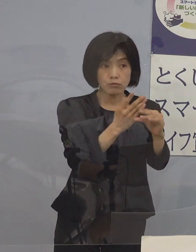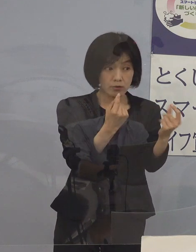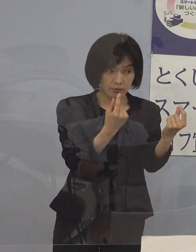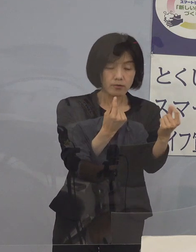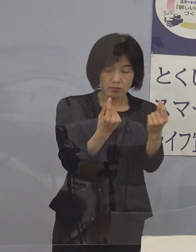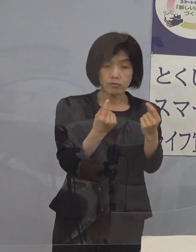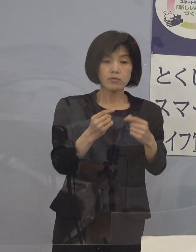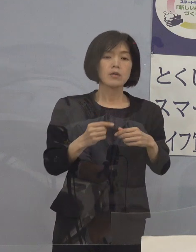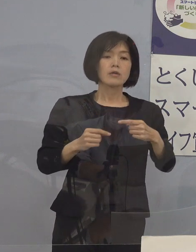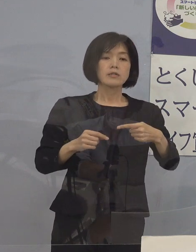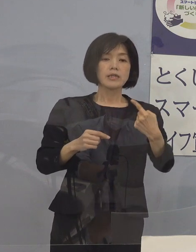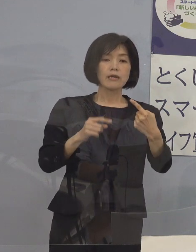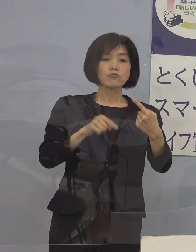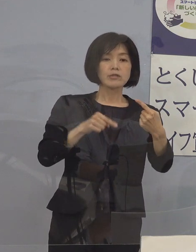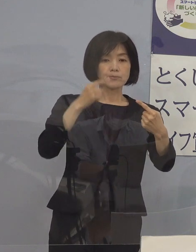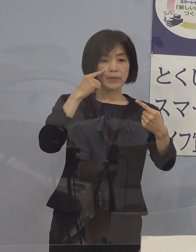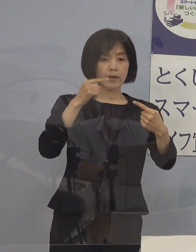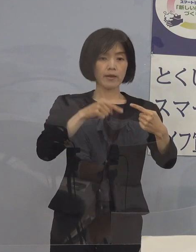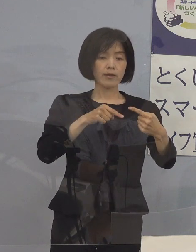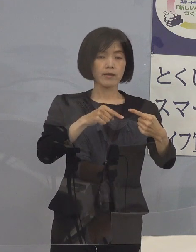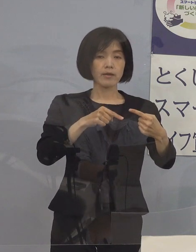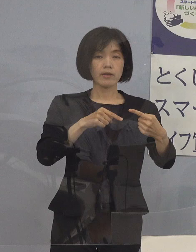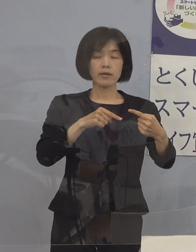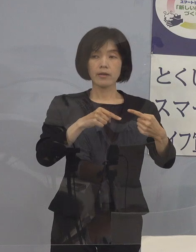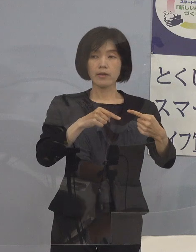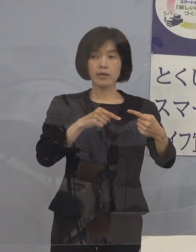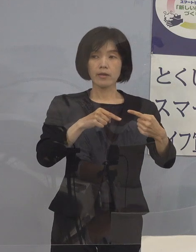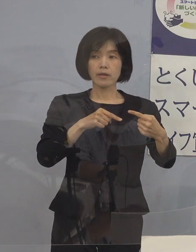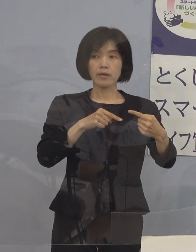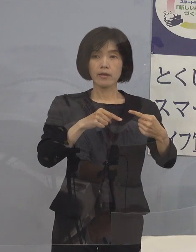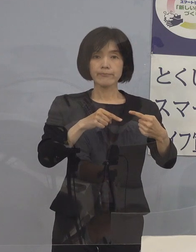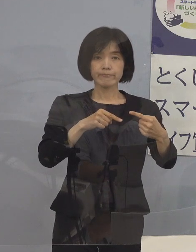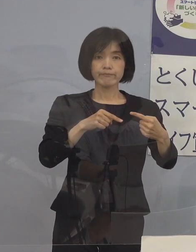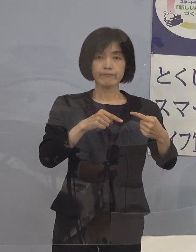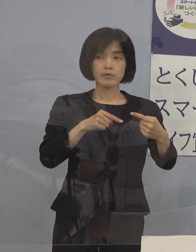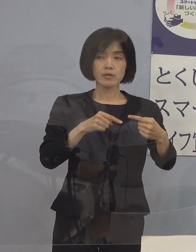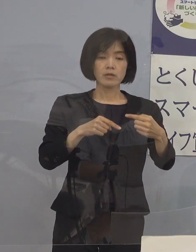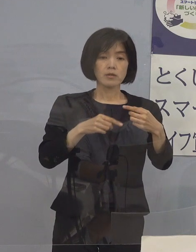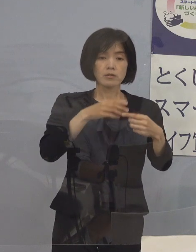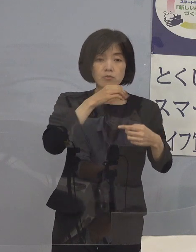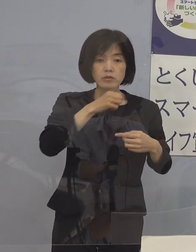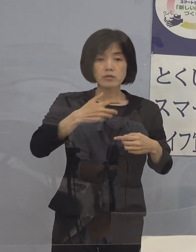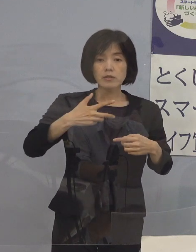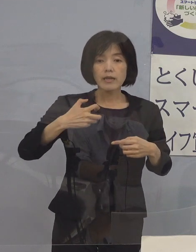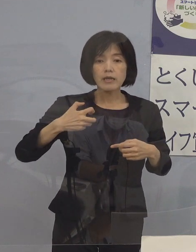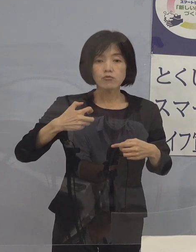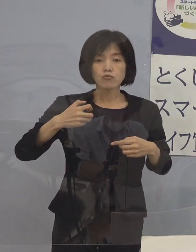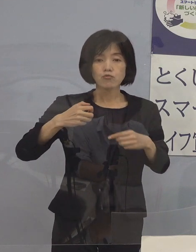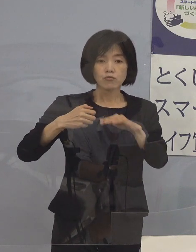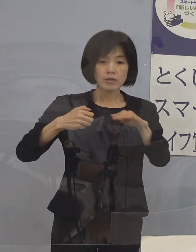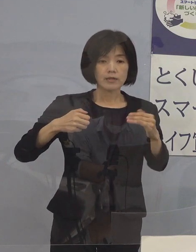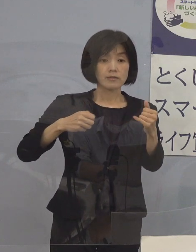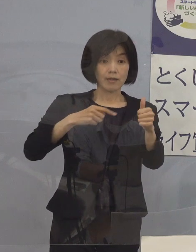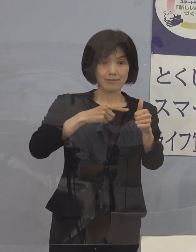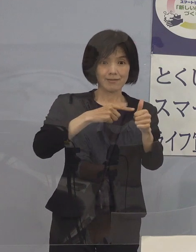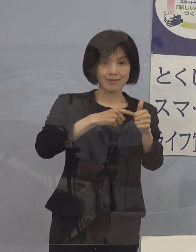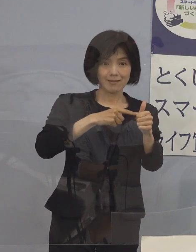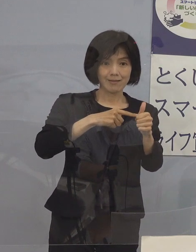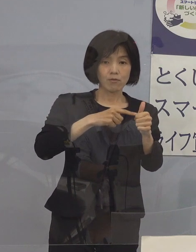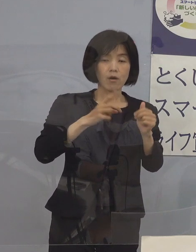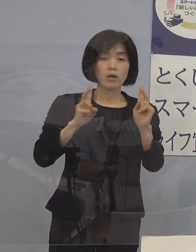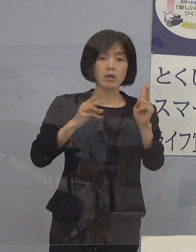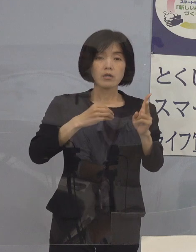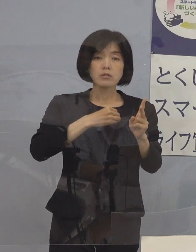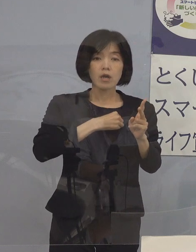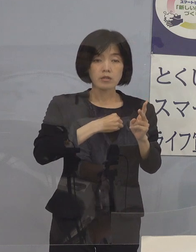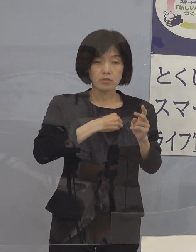100例目の方、100例目の方は、70代の男性、この会